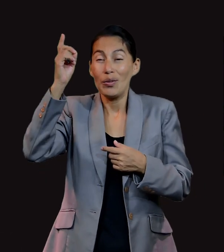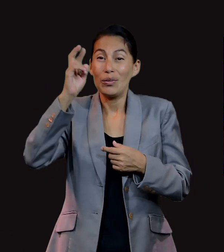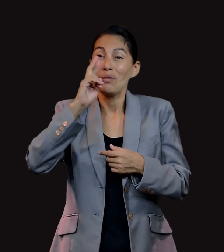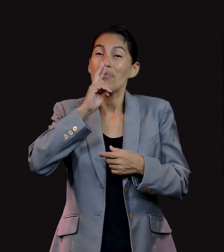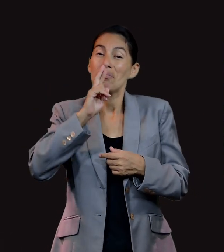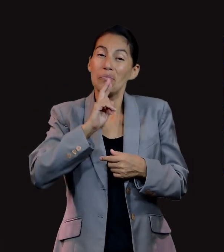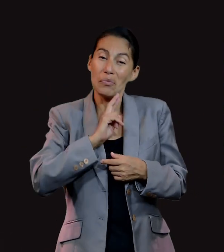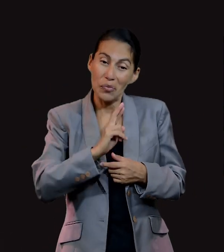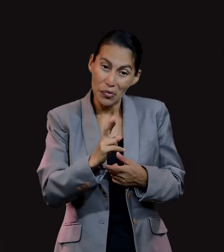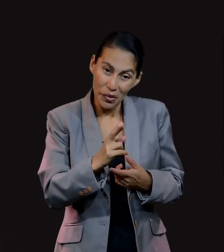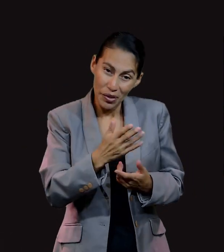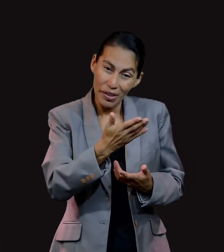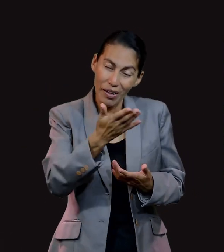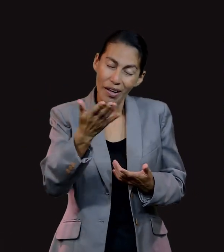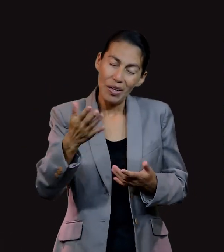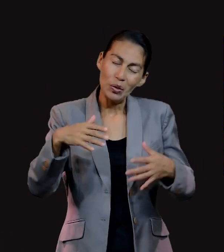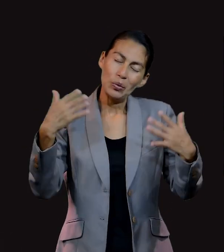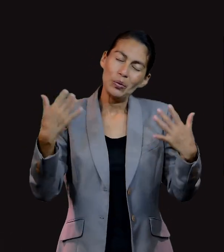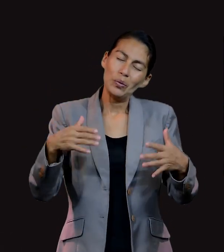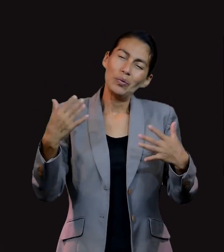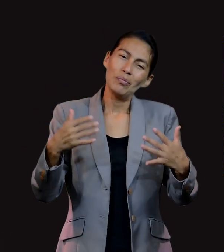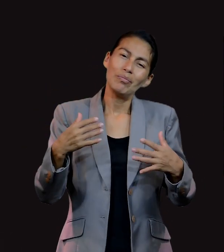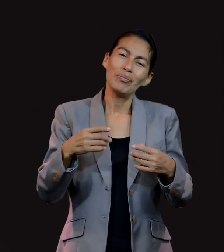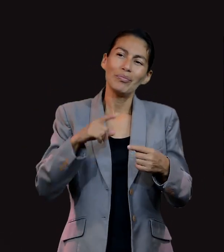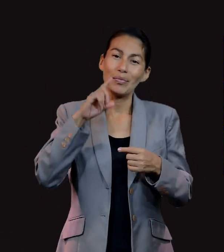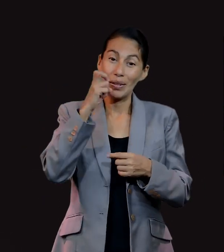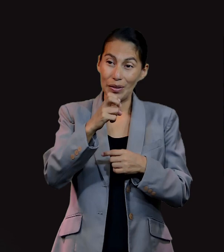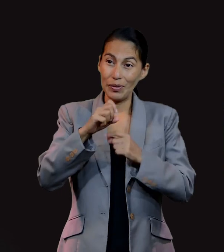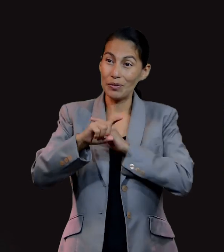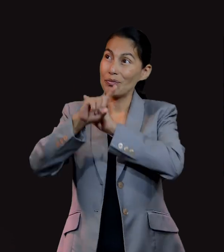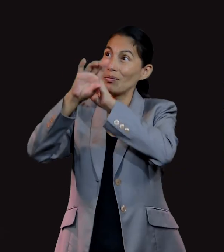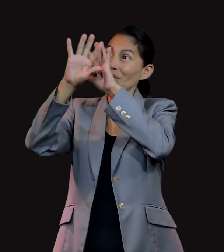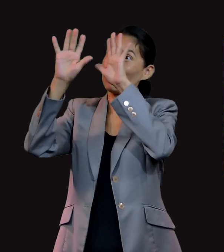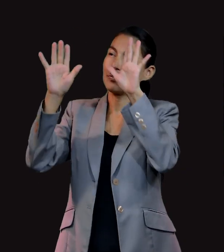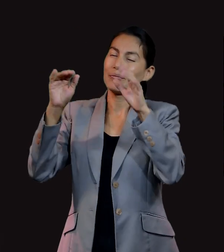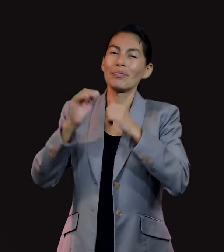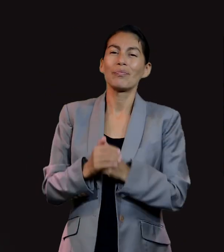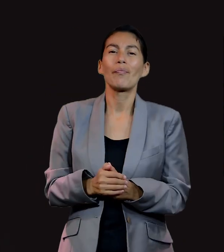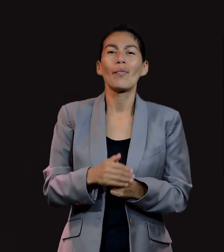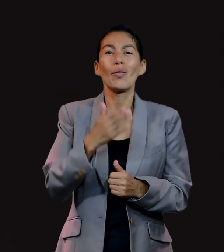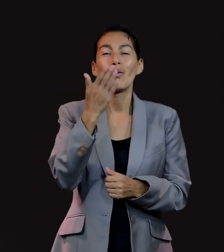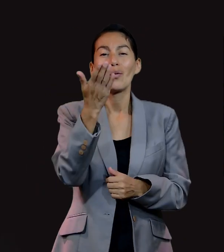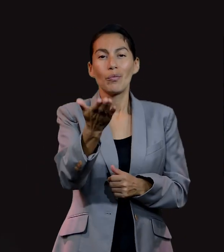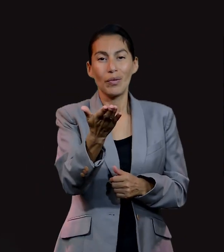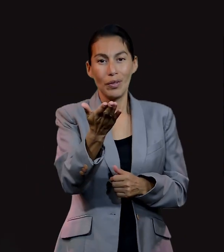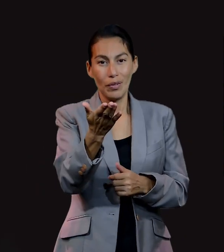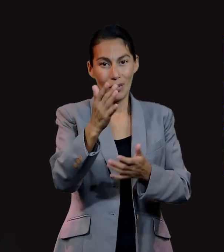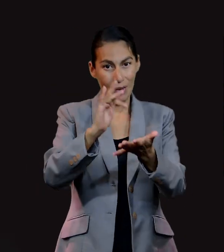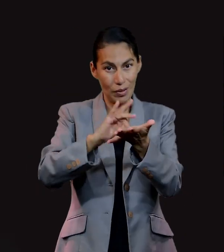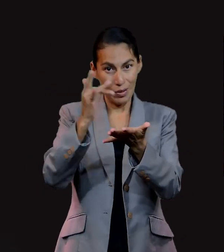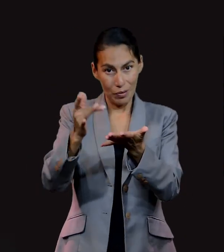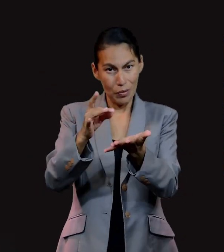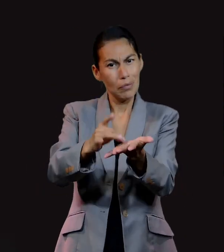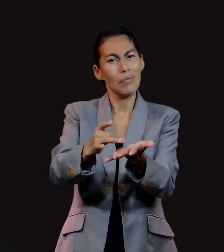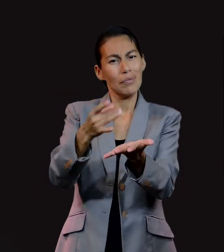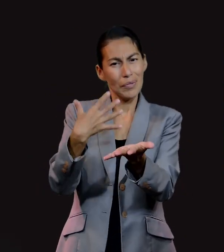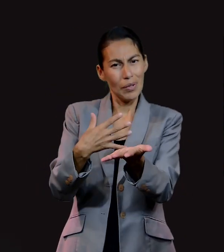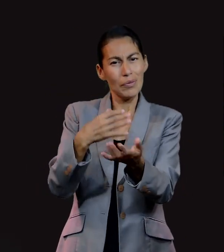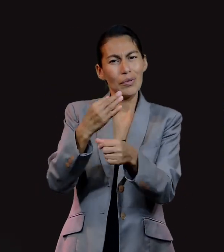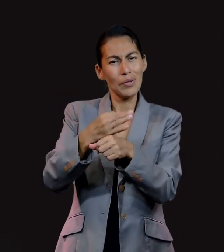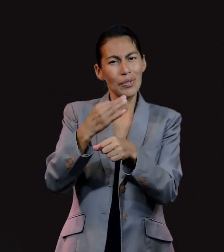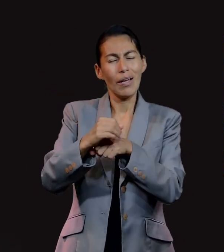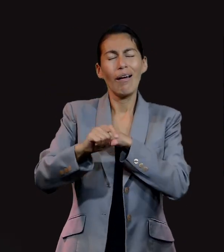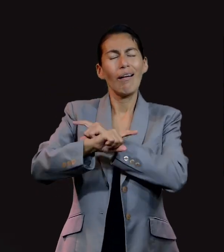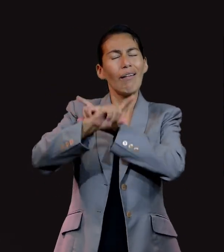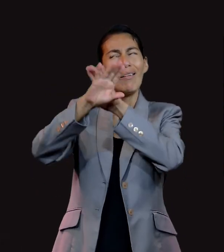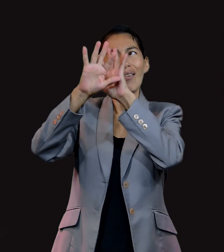gozosos de escuchar las respuestas que glorifican el nombre de Dios así que envía tus pedidos de oración y tus